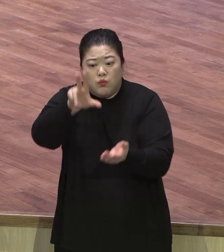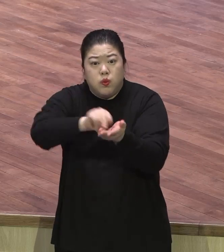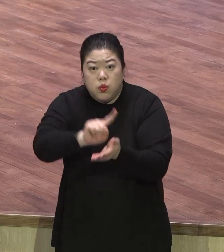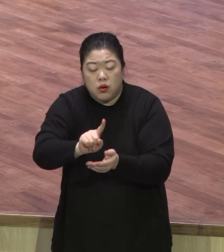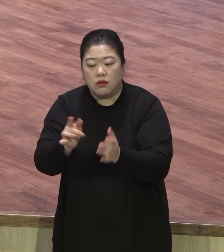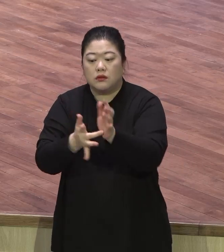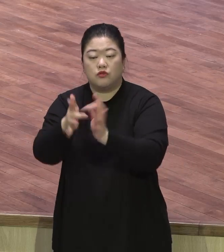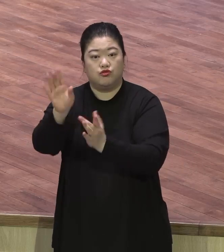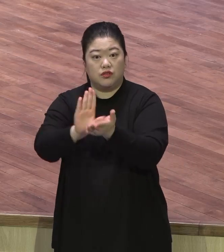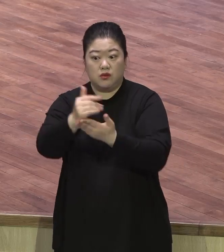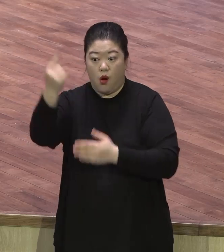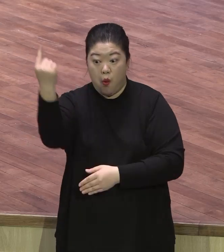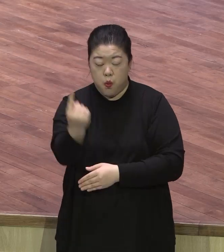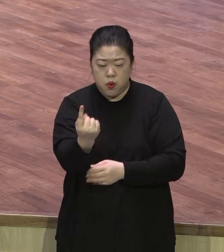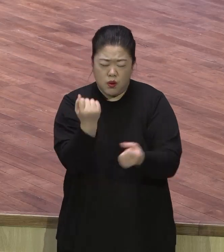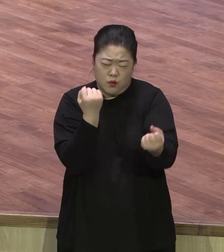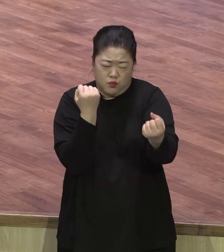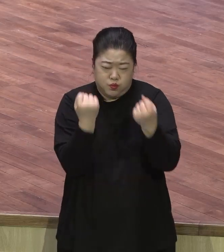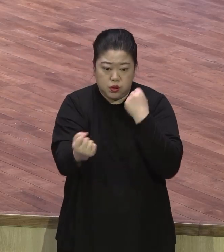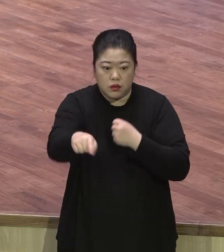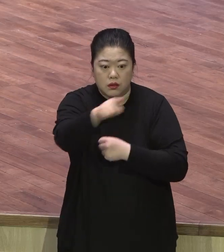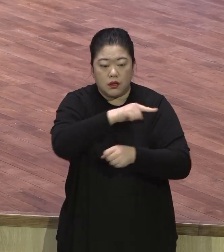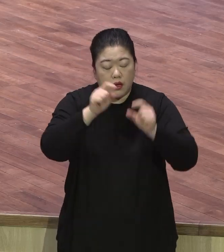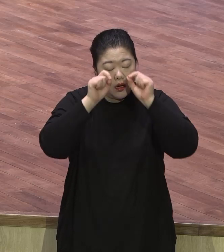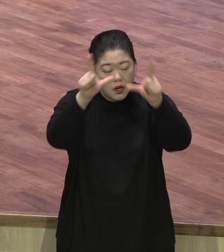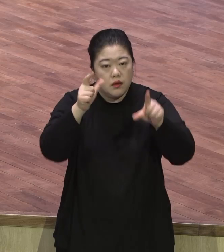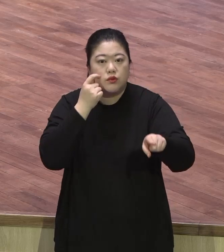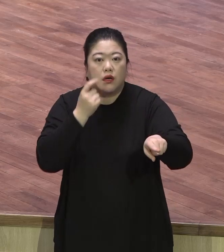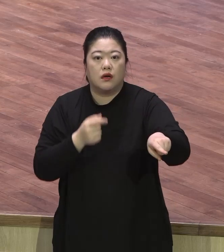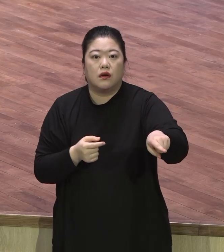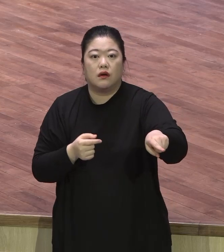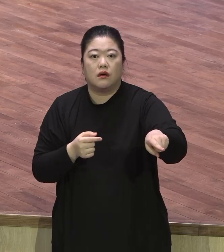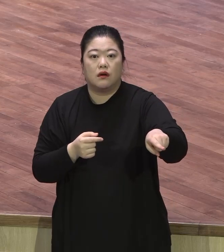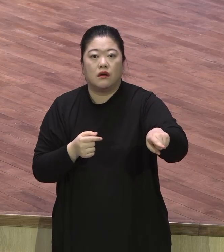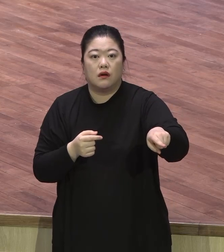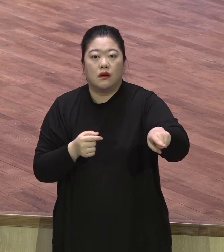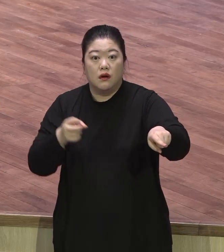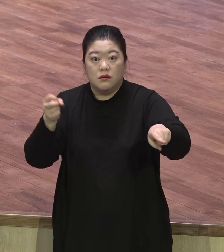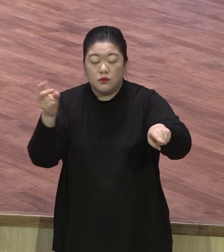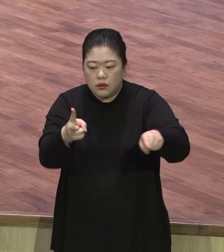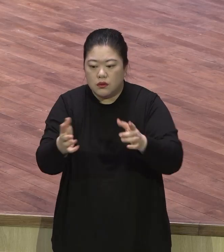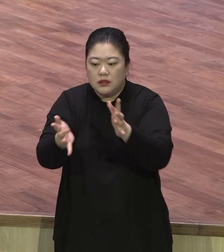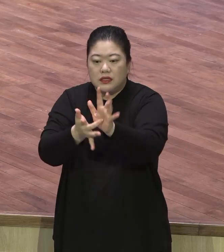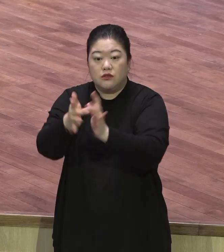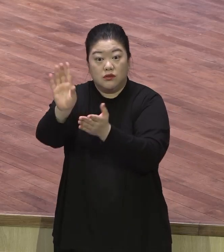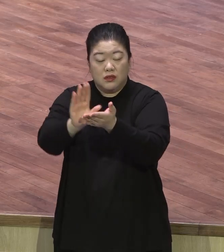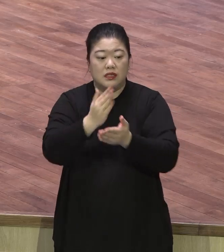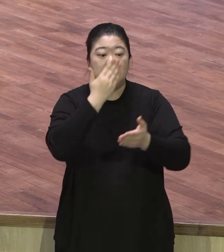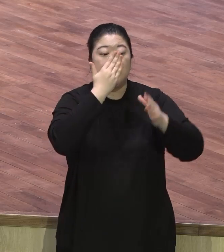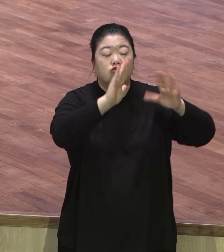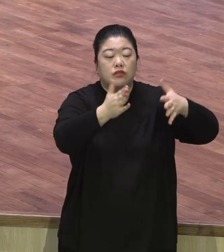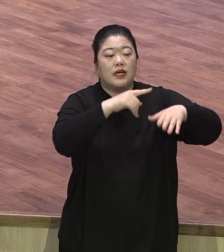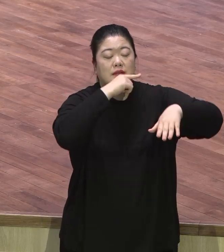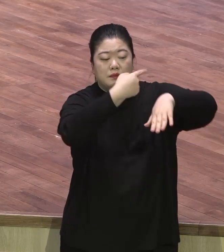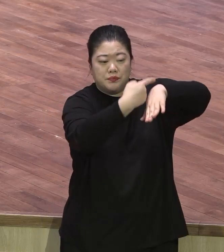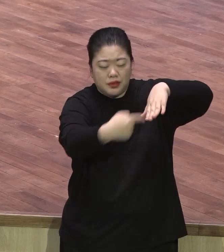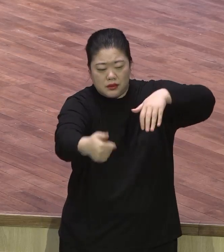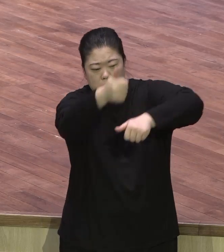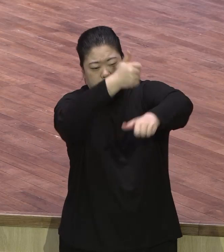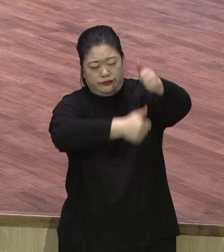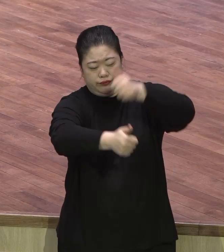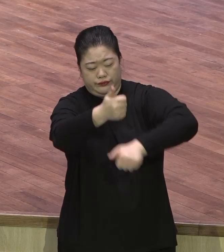그 저주가 그 그리스도를 잡아준 그 저주가 그리스도가 왔는데